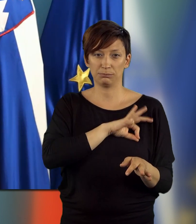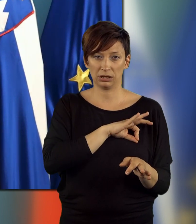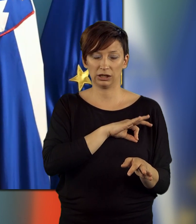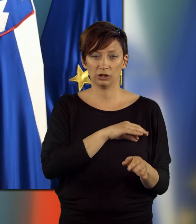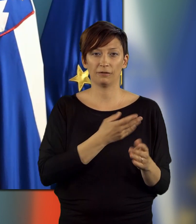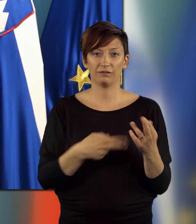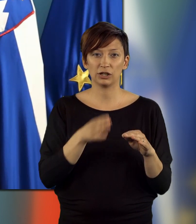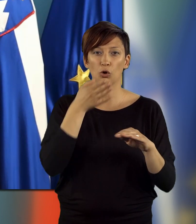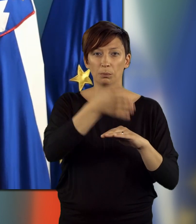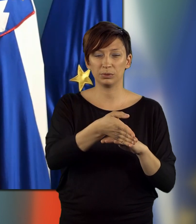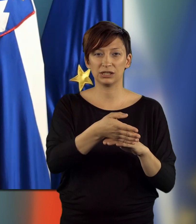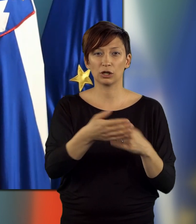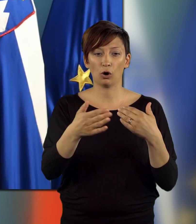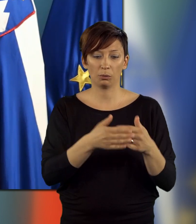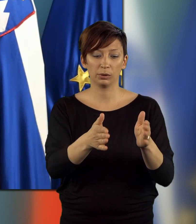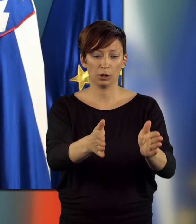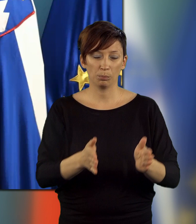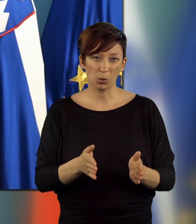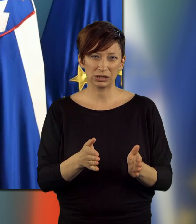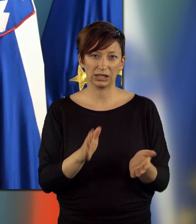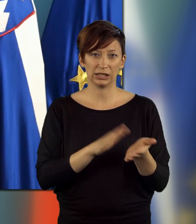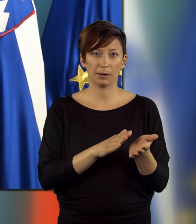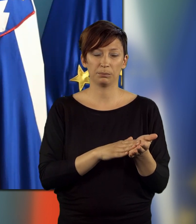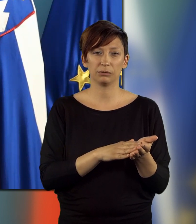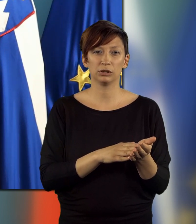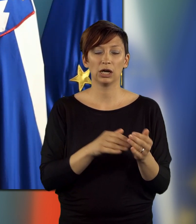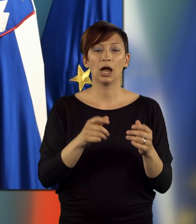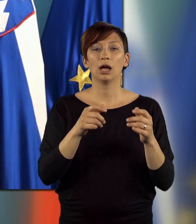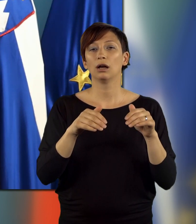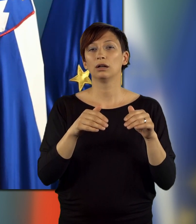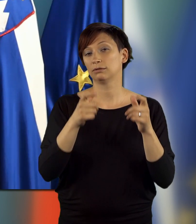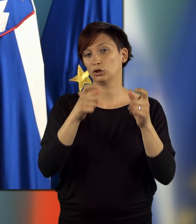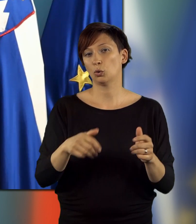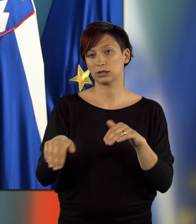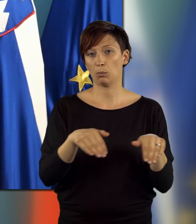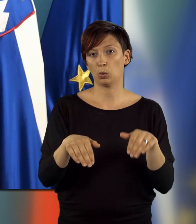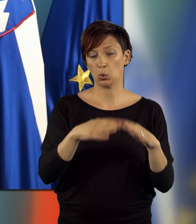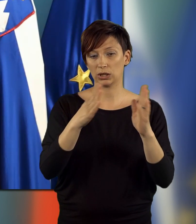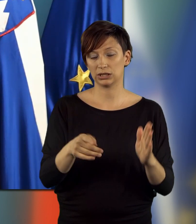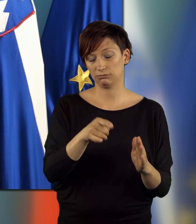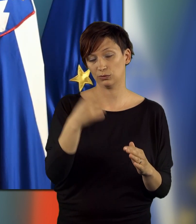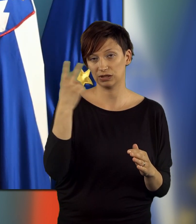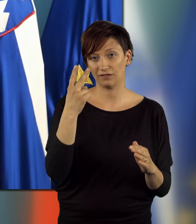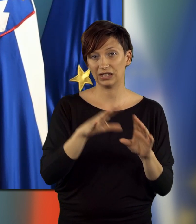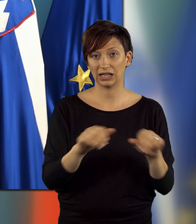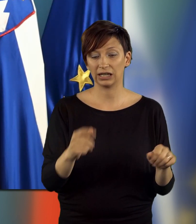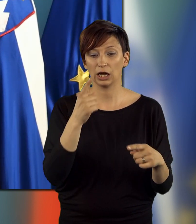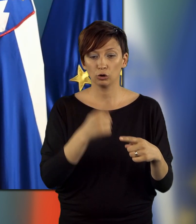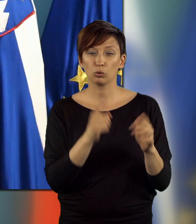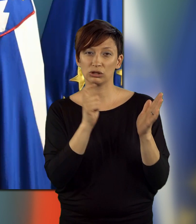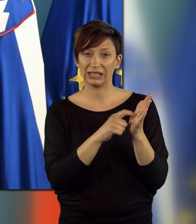več obiskov ob sami posteli, naprimer v domovih starejših, kjer so seveda narejeni